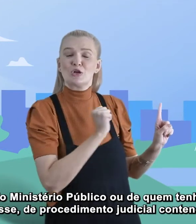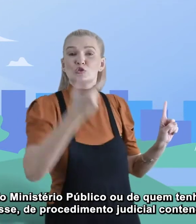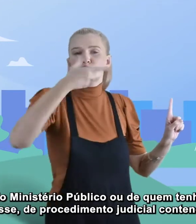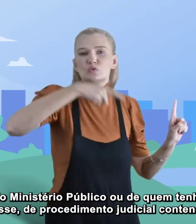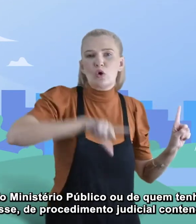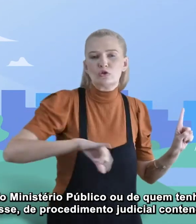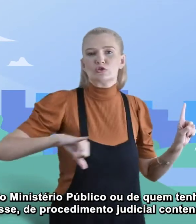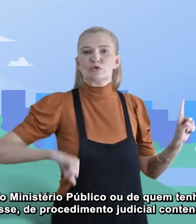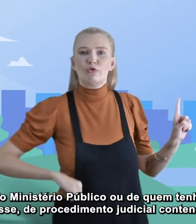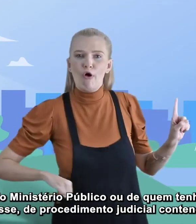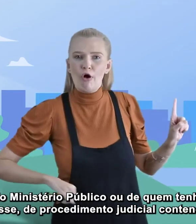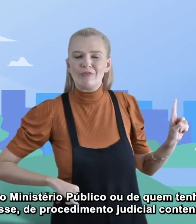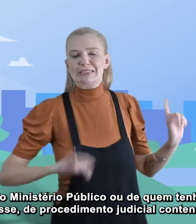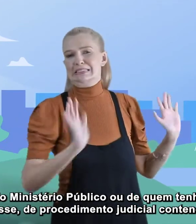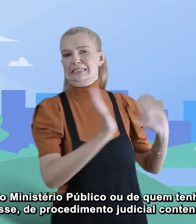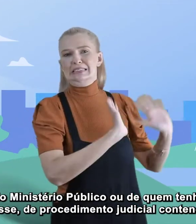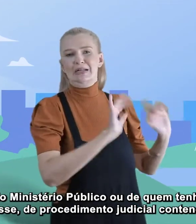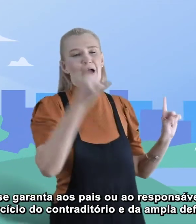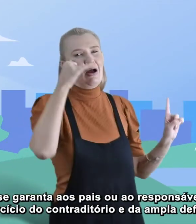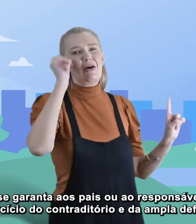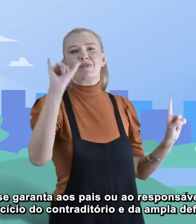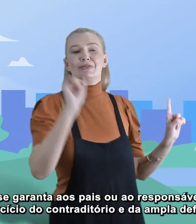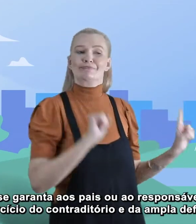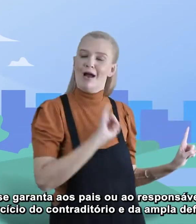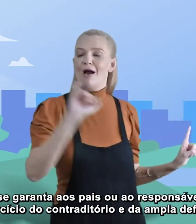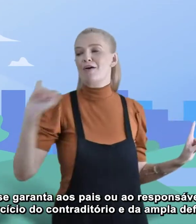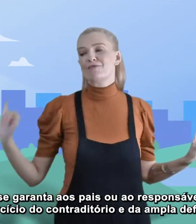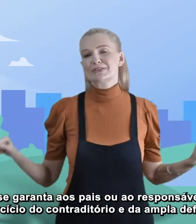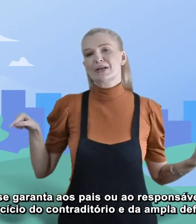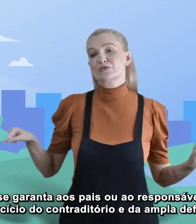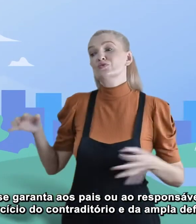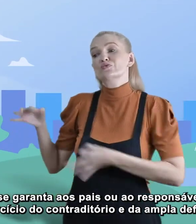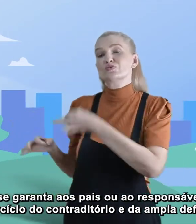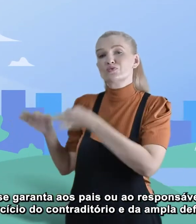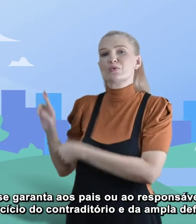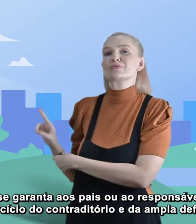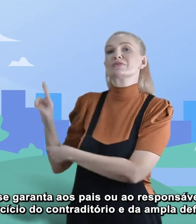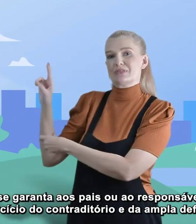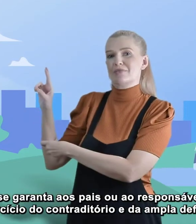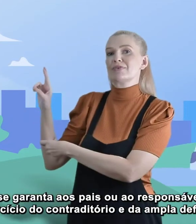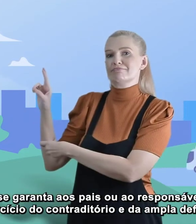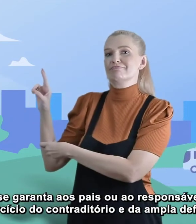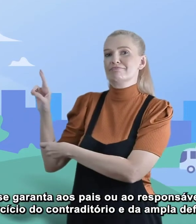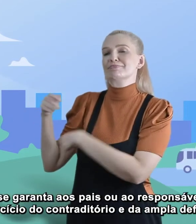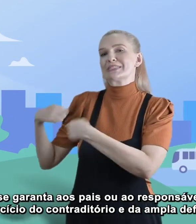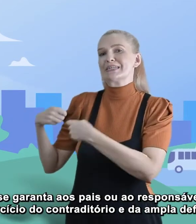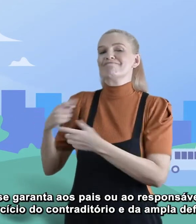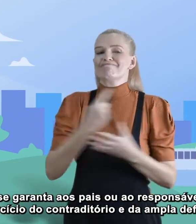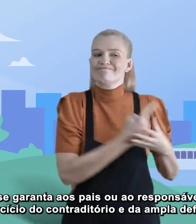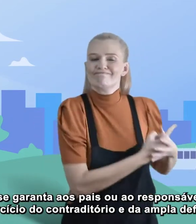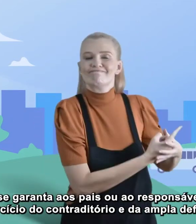procedimento judicial contencioso, no qual se garanta aos pais ou ao responsável legal o exercício